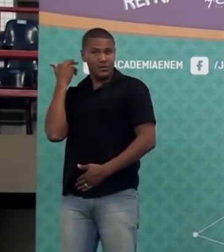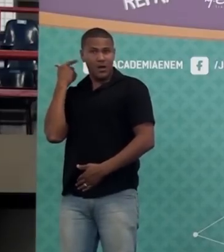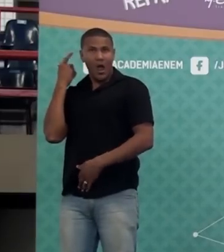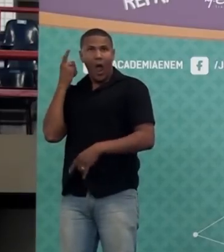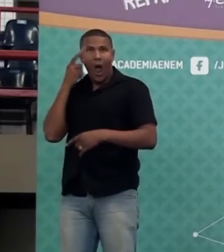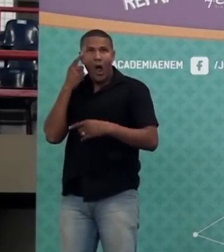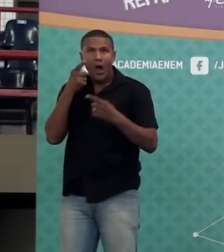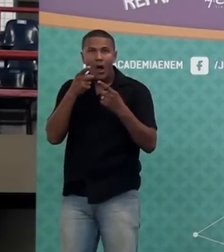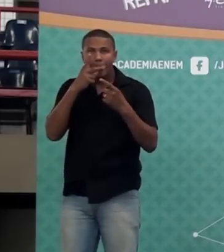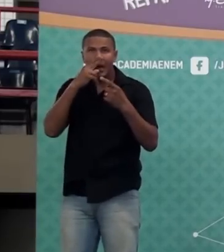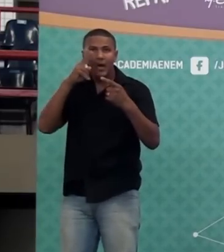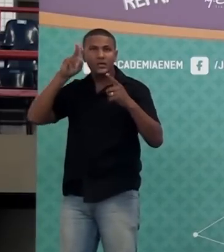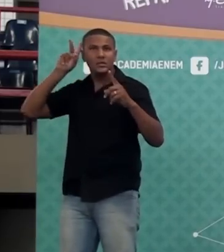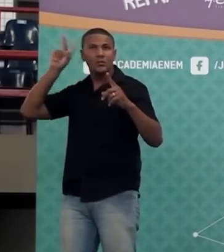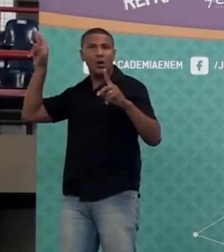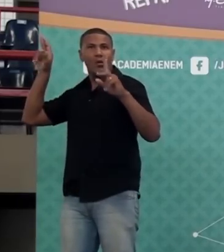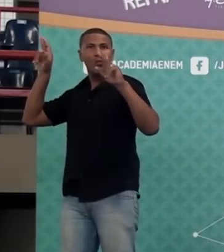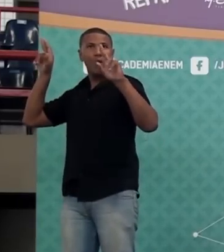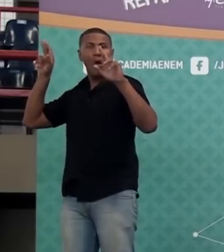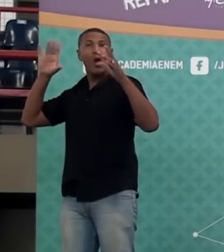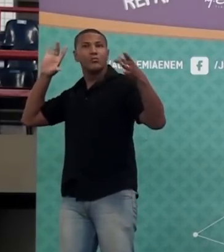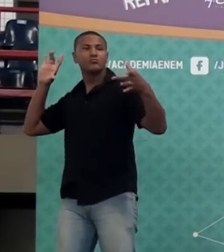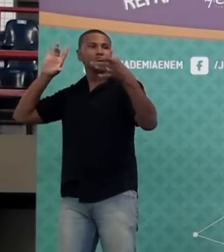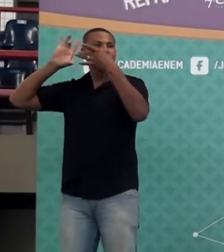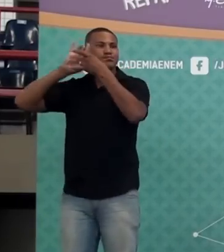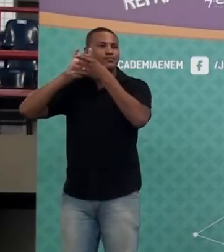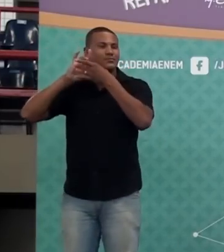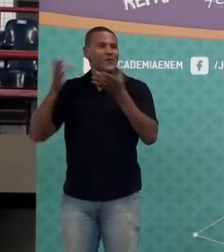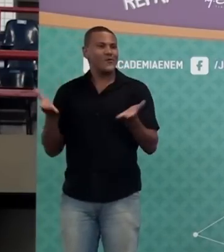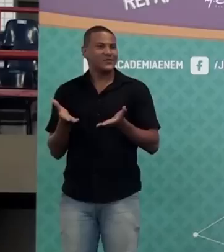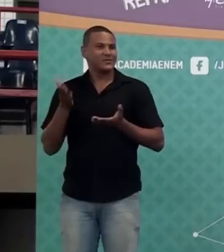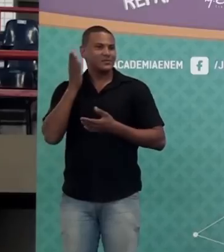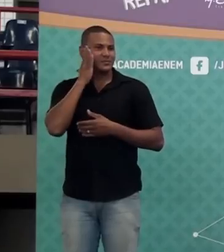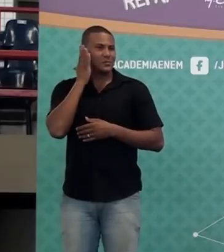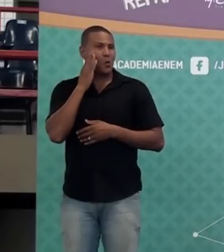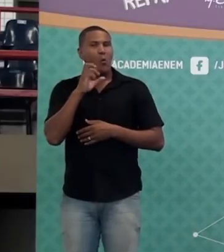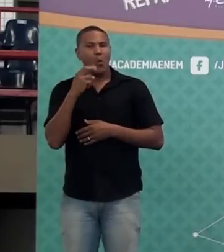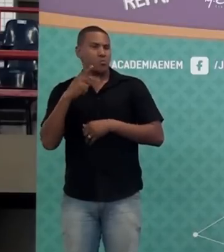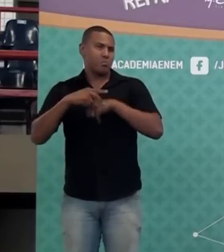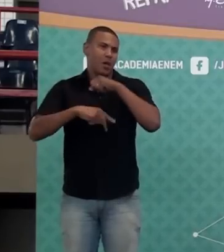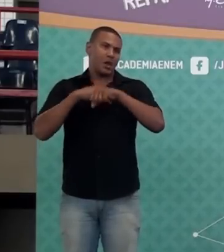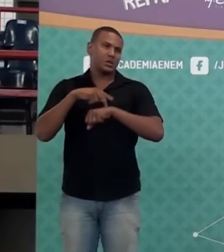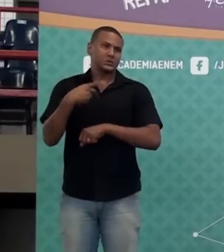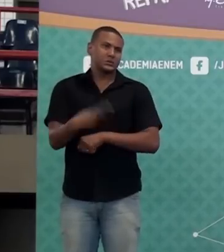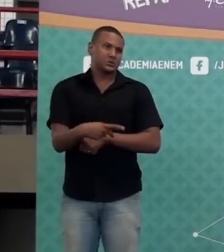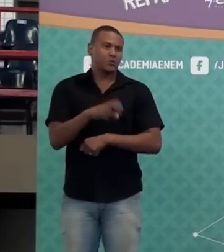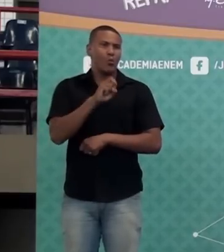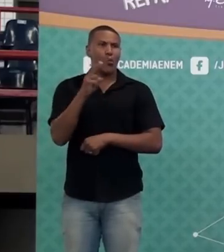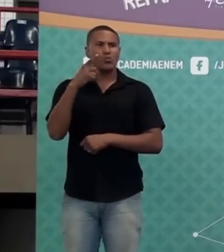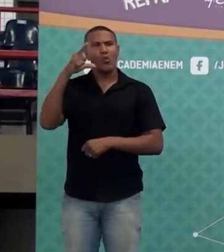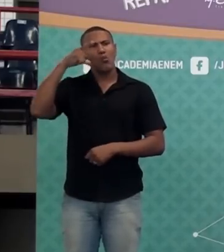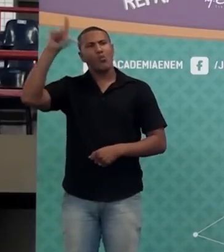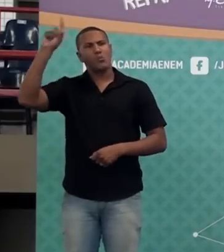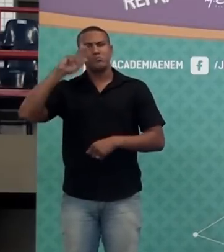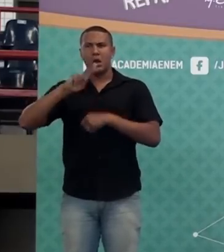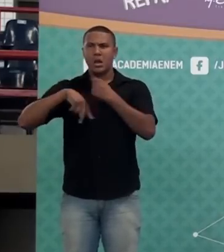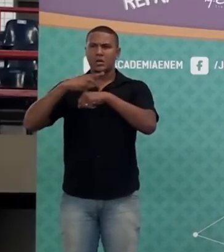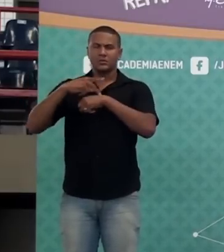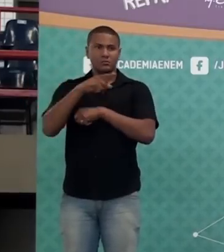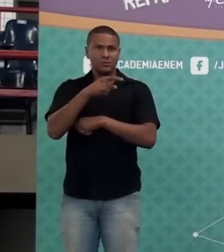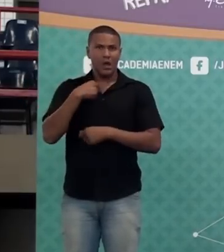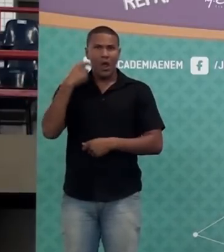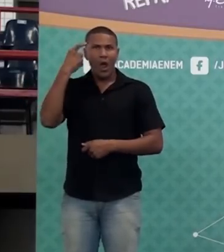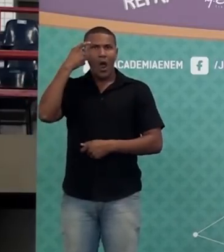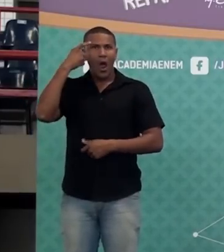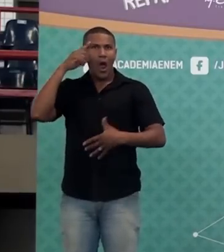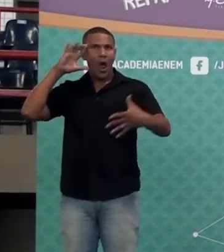um acontecimento que ocorreu ou no nosso país ou em outro país e que automaticamente você injeta